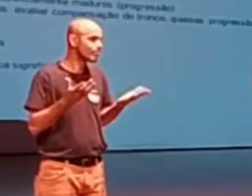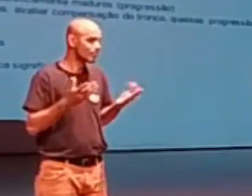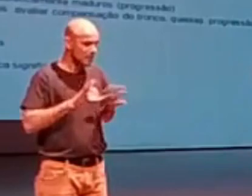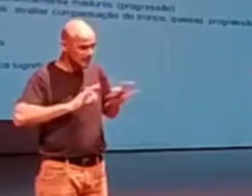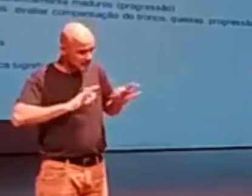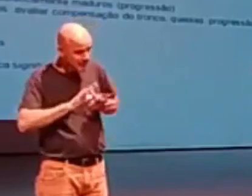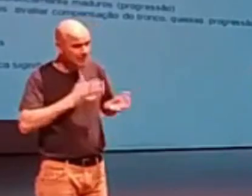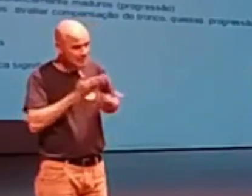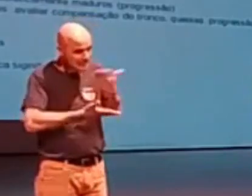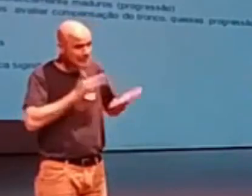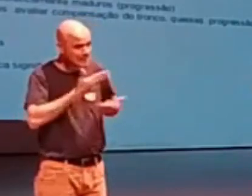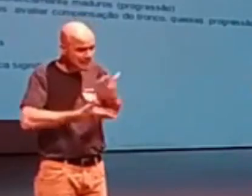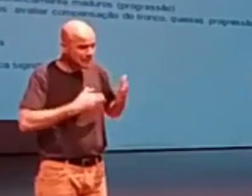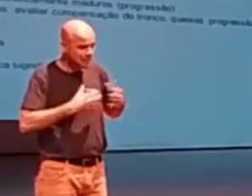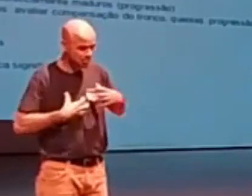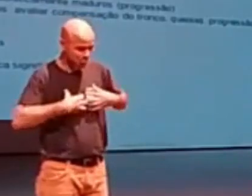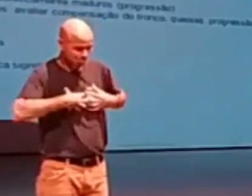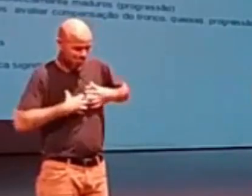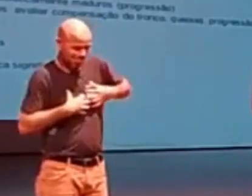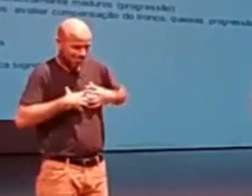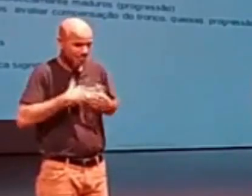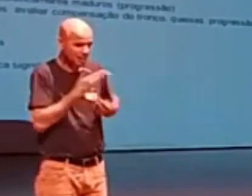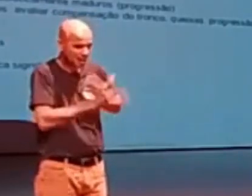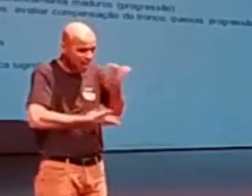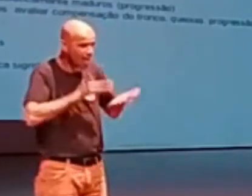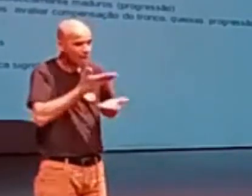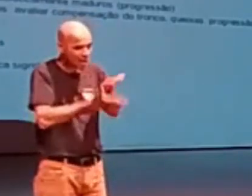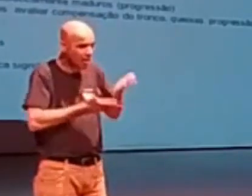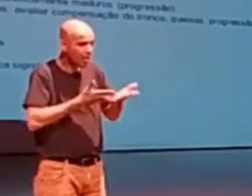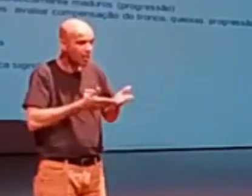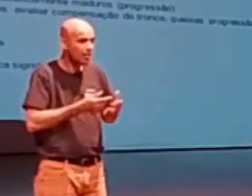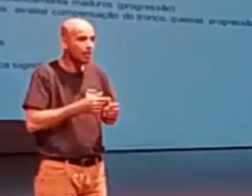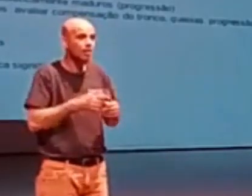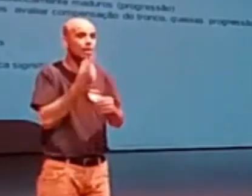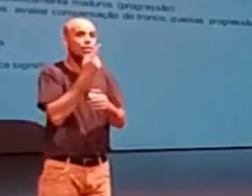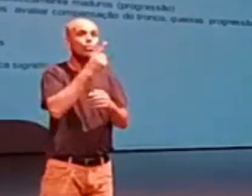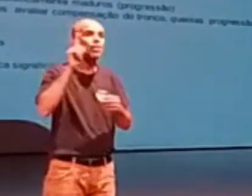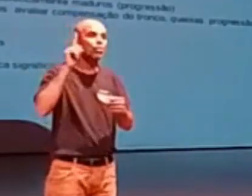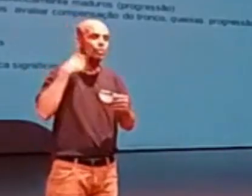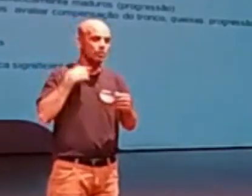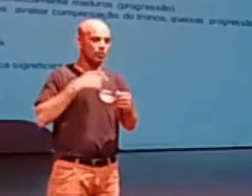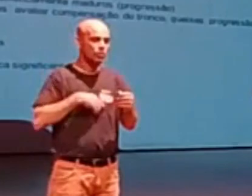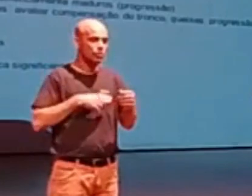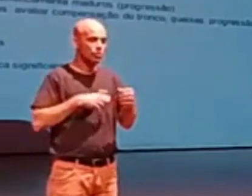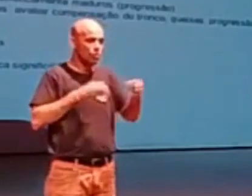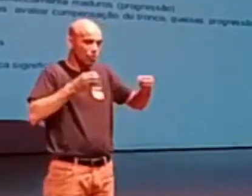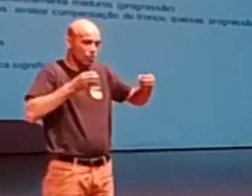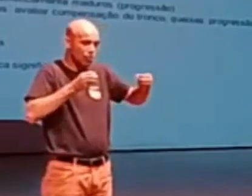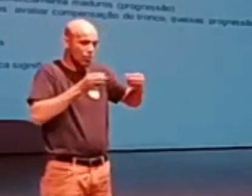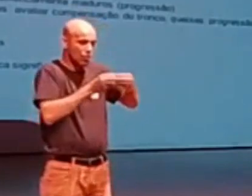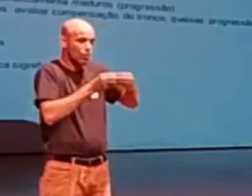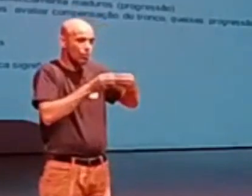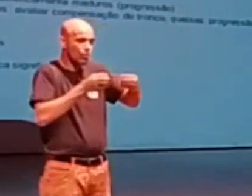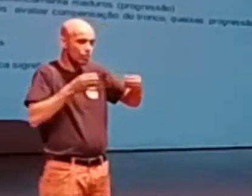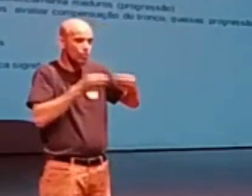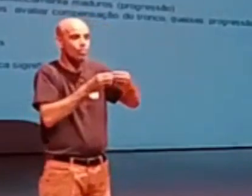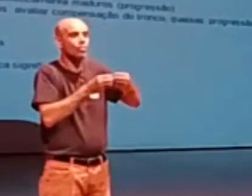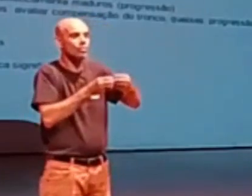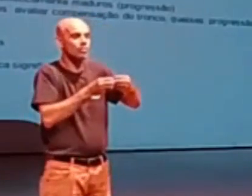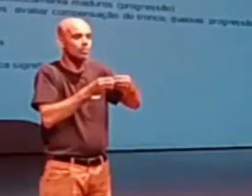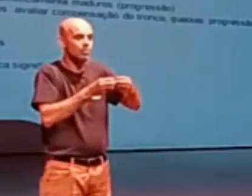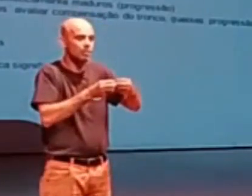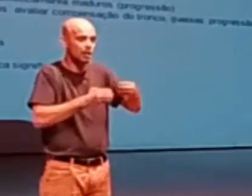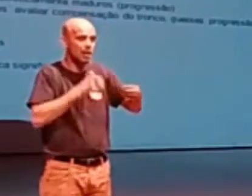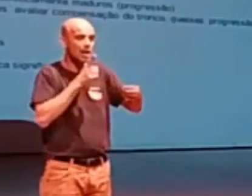tudo, já revirou do avesso, Eu lembro que a última coisa que ele tinha feito foi colocar imã na coluna e andar com a água até o nível do peito